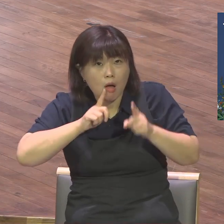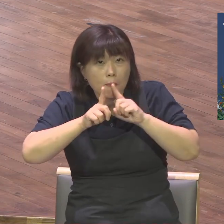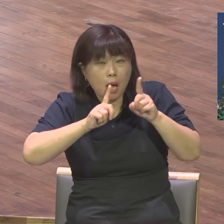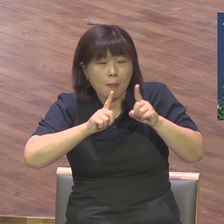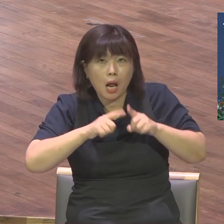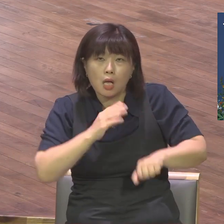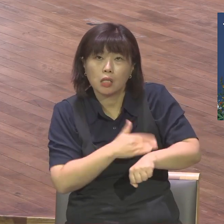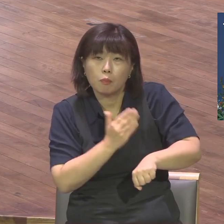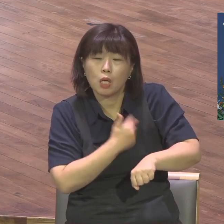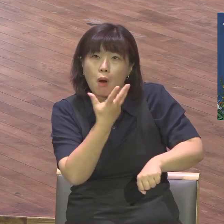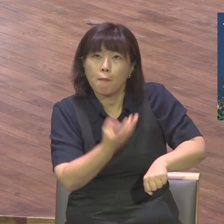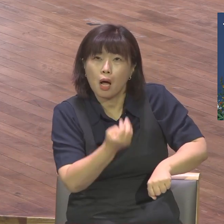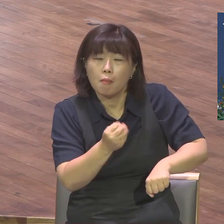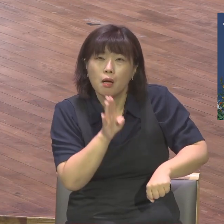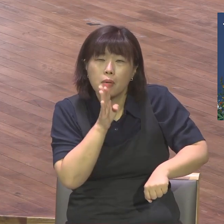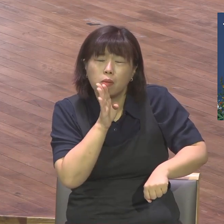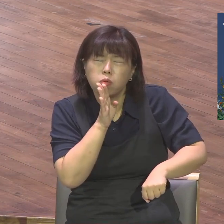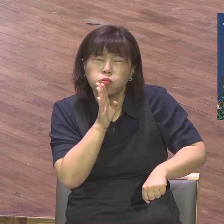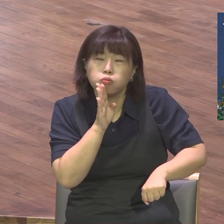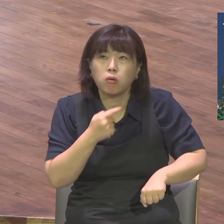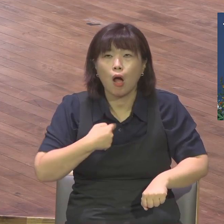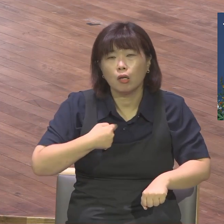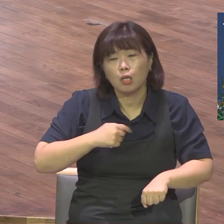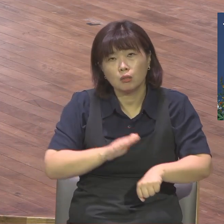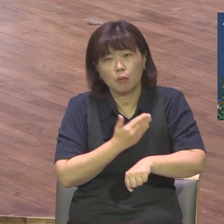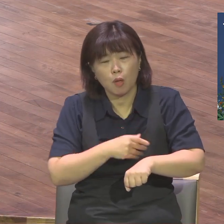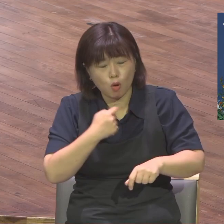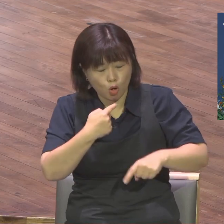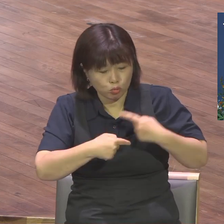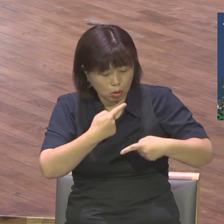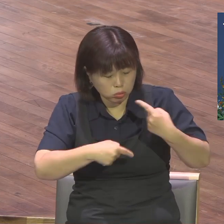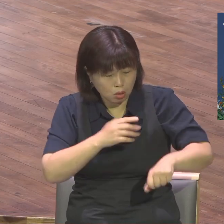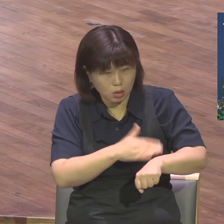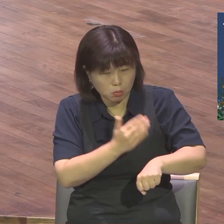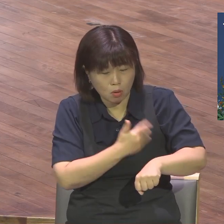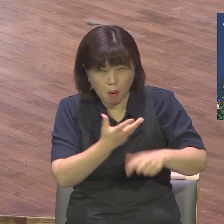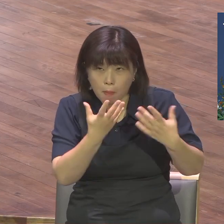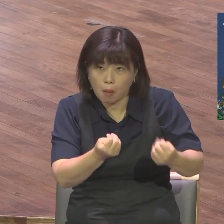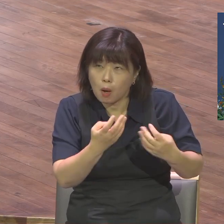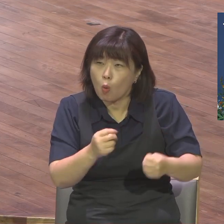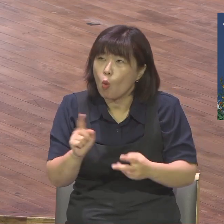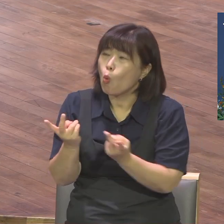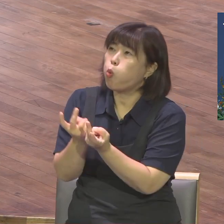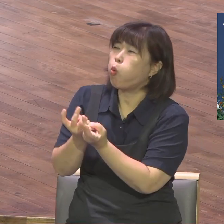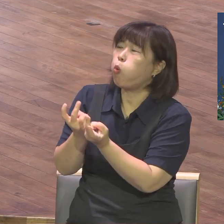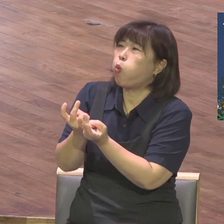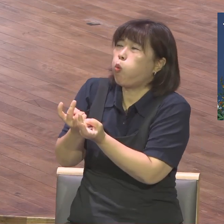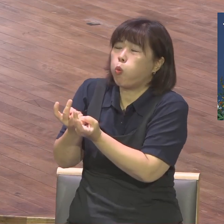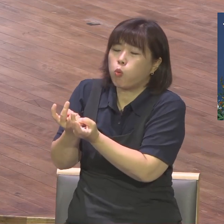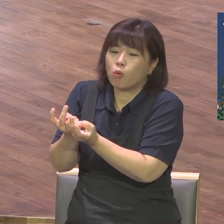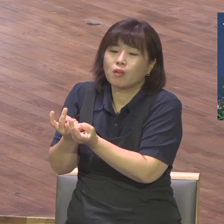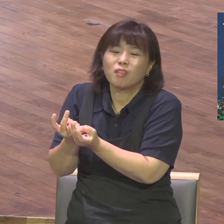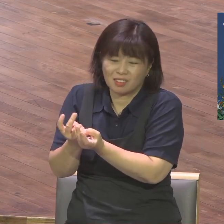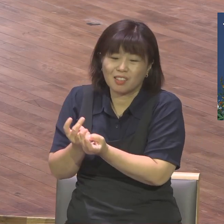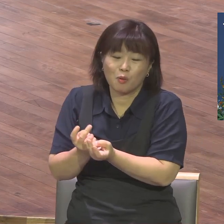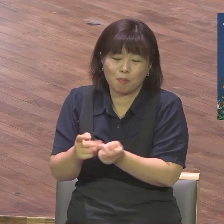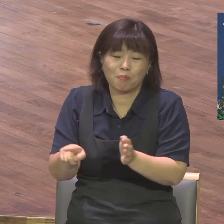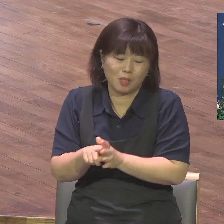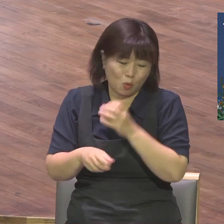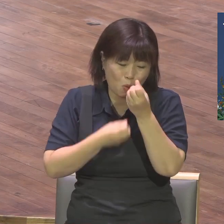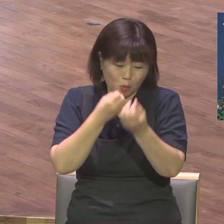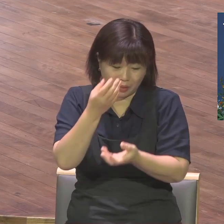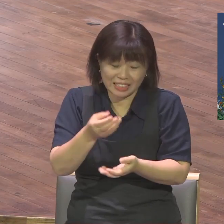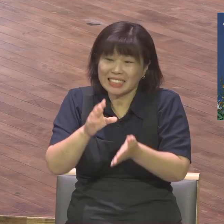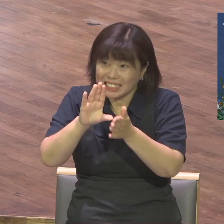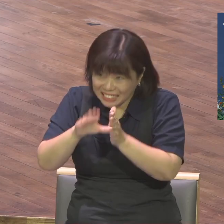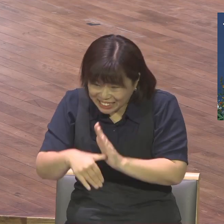사죄의 고백을 한 것입니다. 사죄의 고백. 내 입술이 잘못되었다. 이때 한 천사가 제단의 숯불을 그 입에